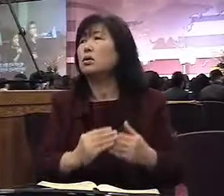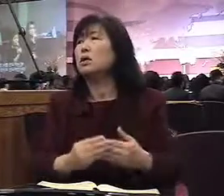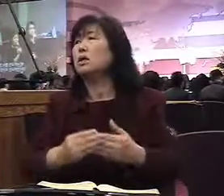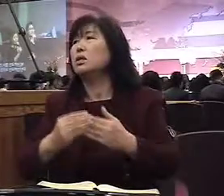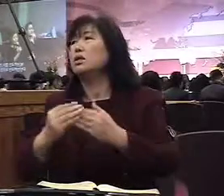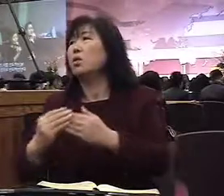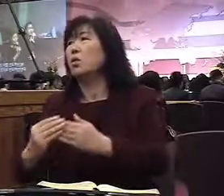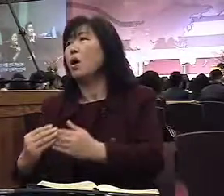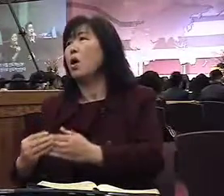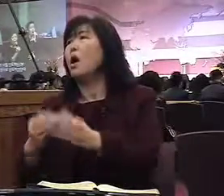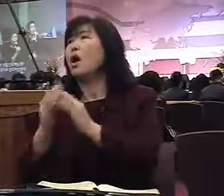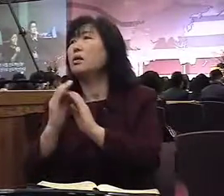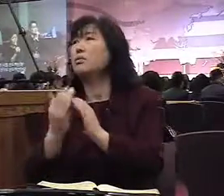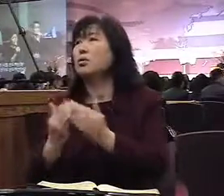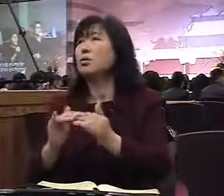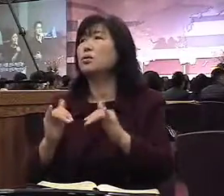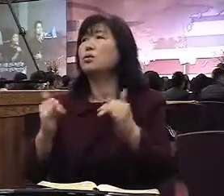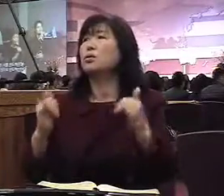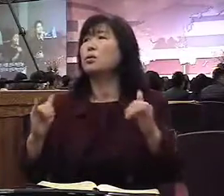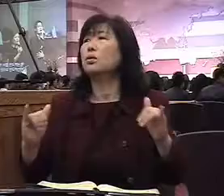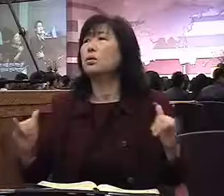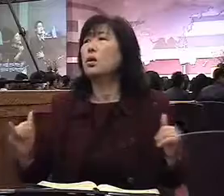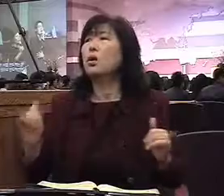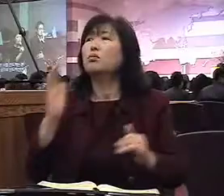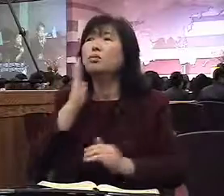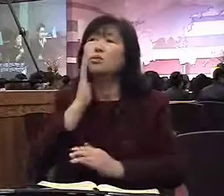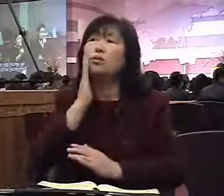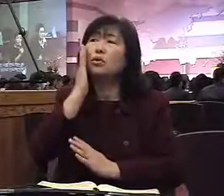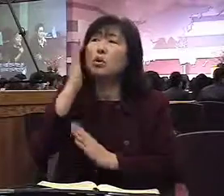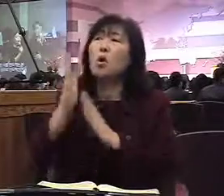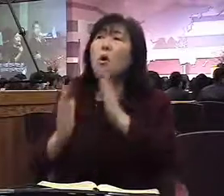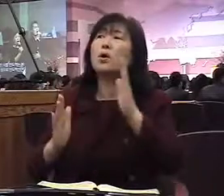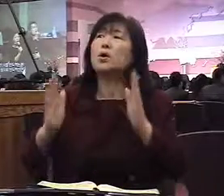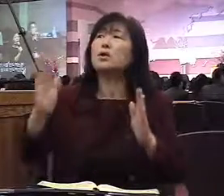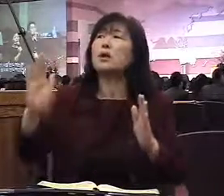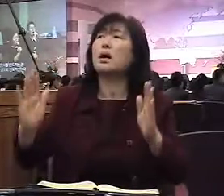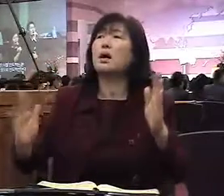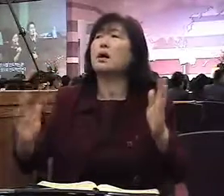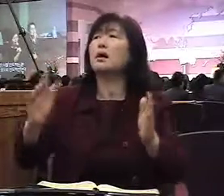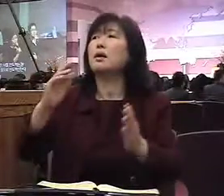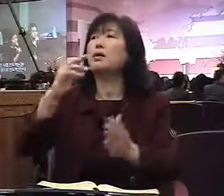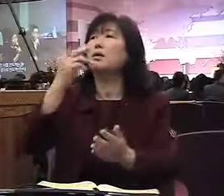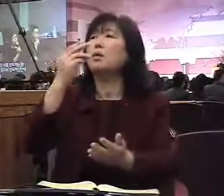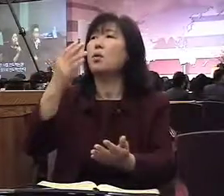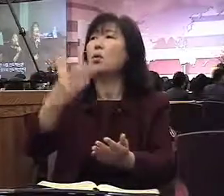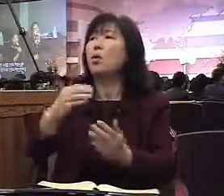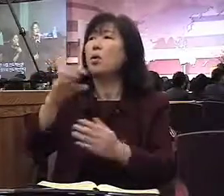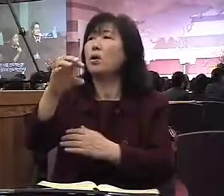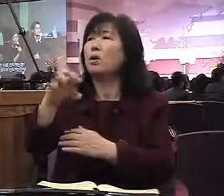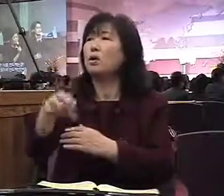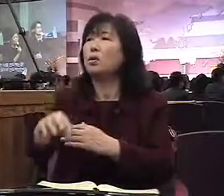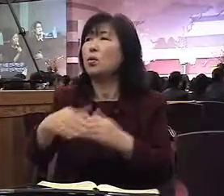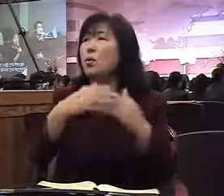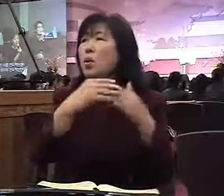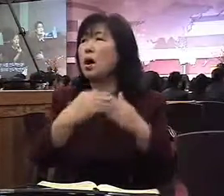너를 인도하는 곳 푸른 초장으로